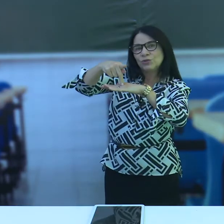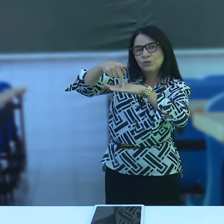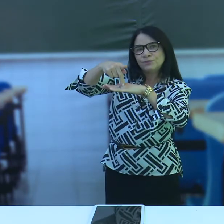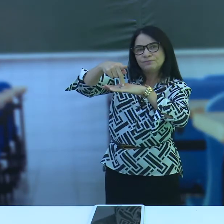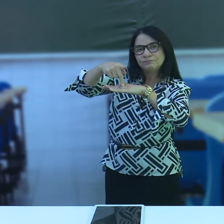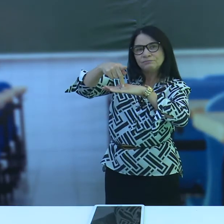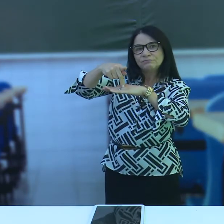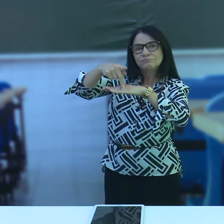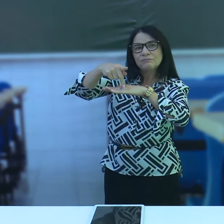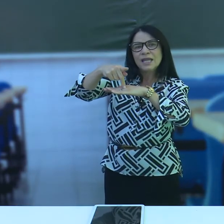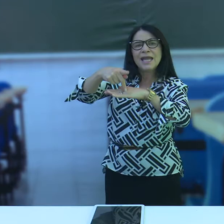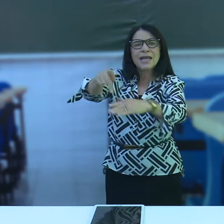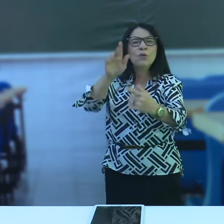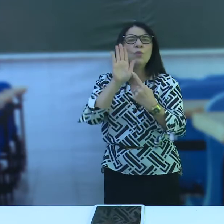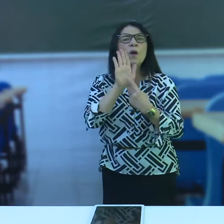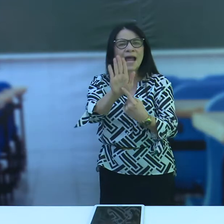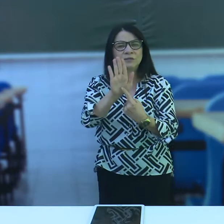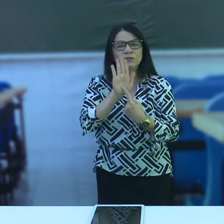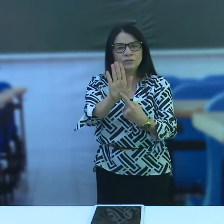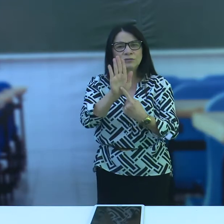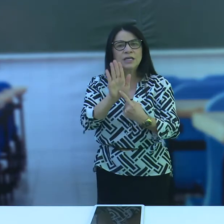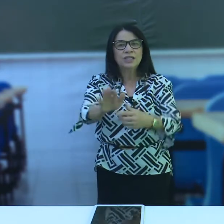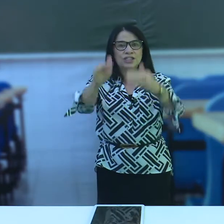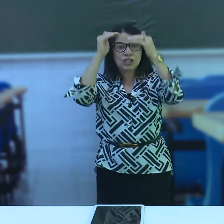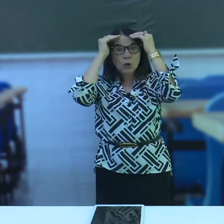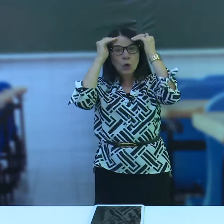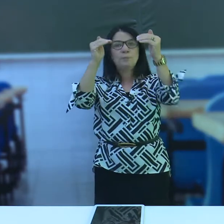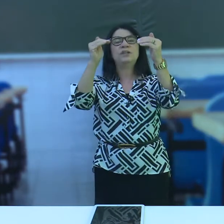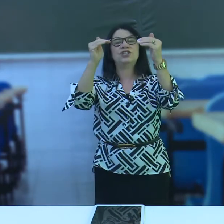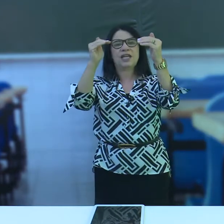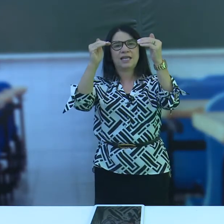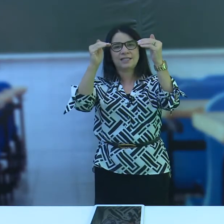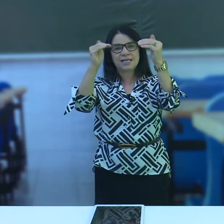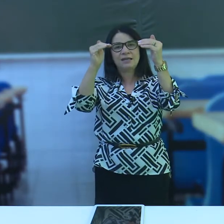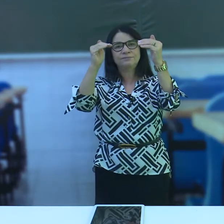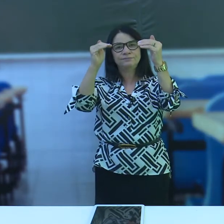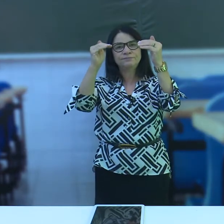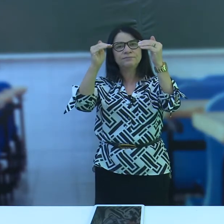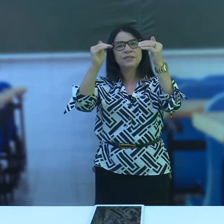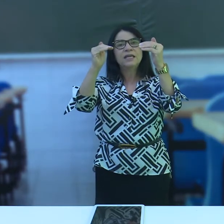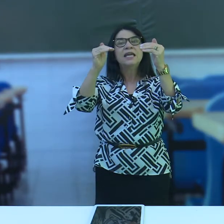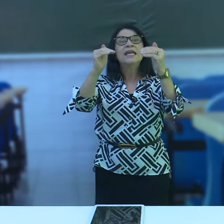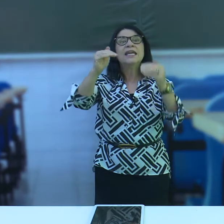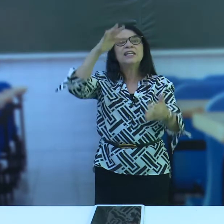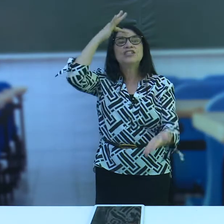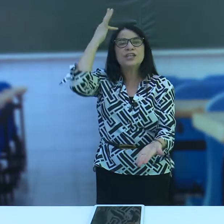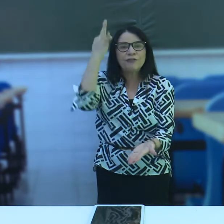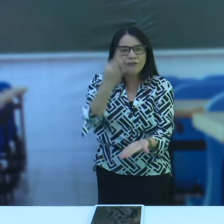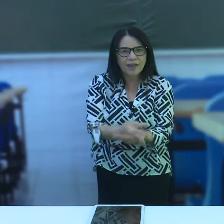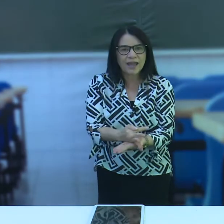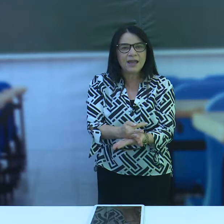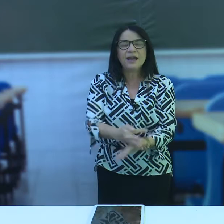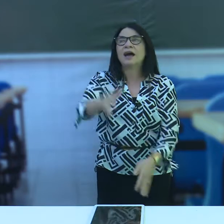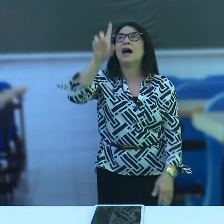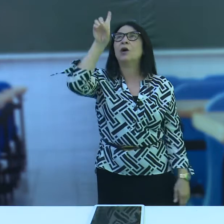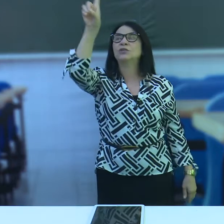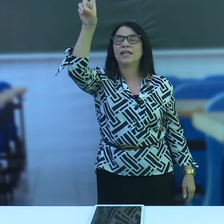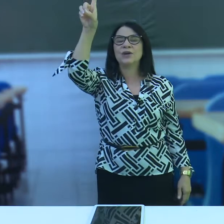pacto era um ato de obediência e de fé ao